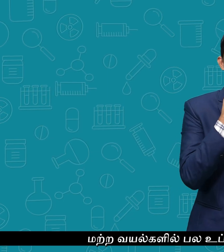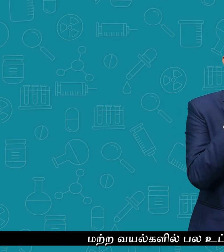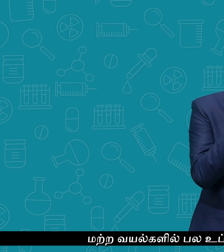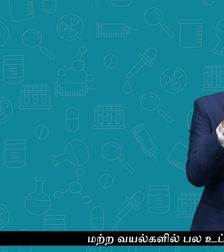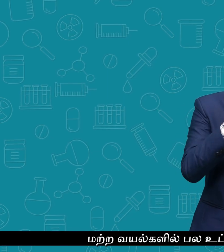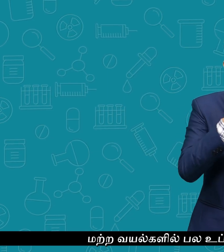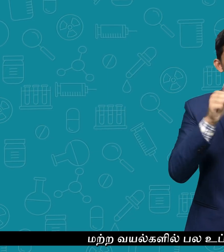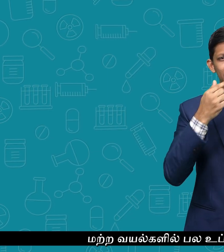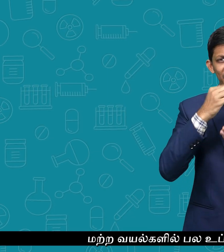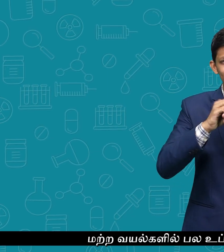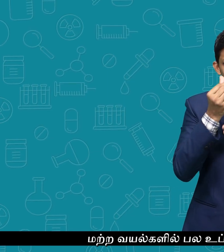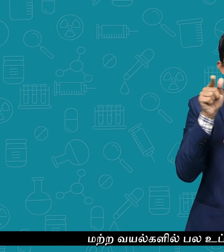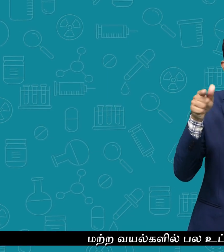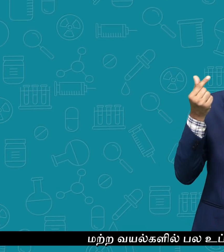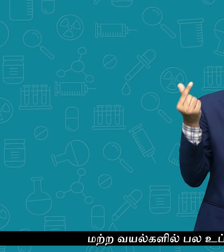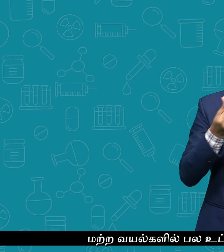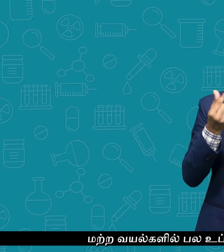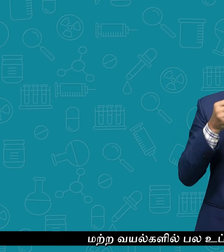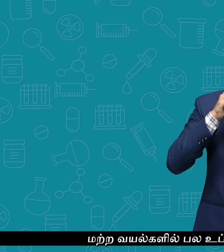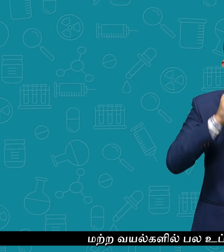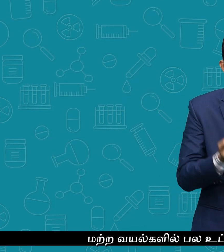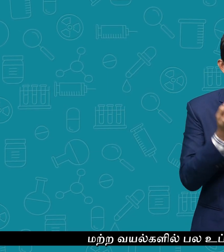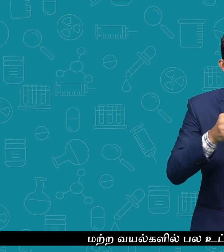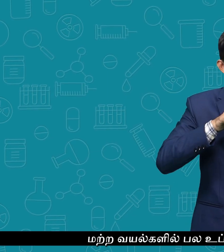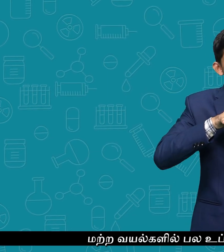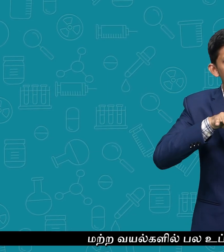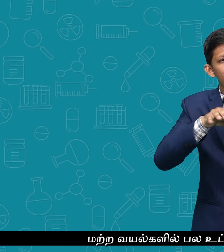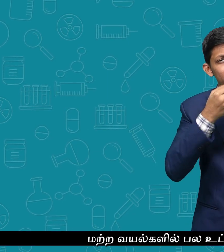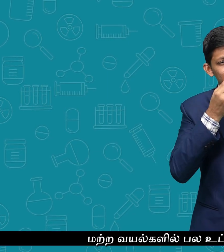மற்ற வயல்களில் பல உப்புகள் பயன்படுத்தப்படுகின்றன.